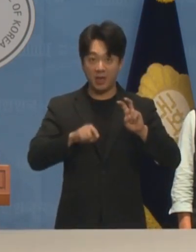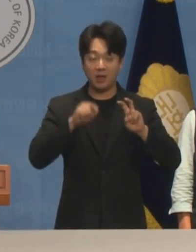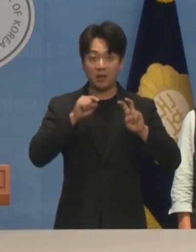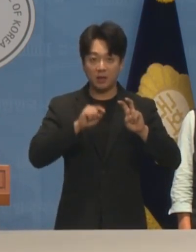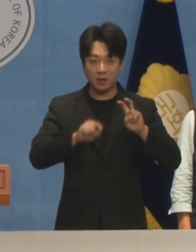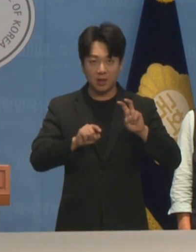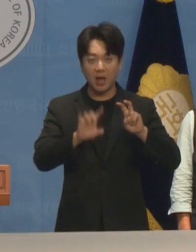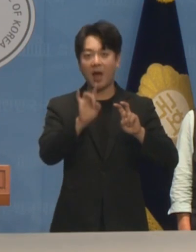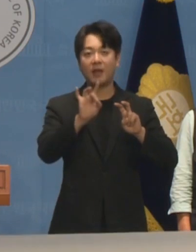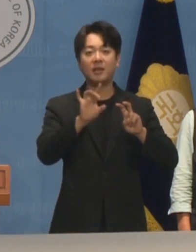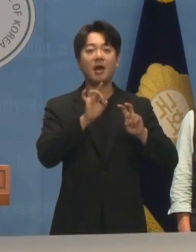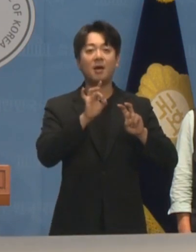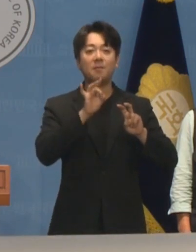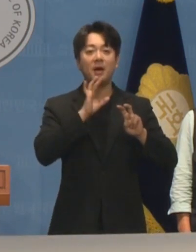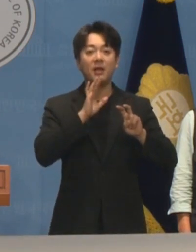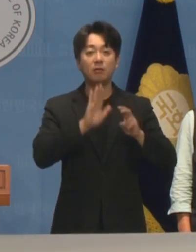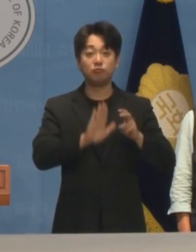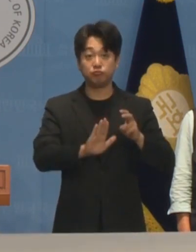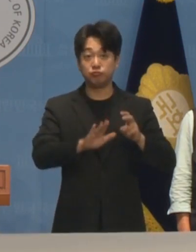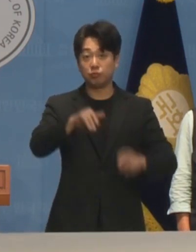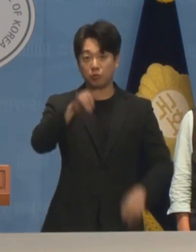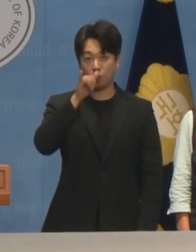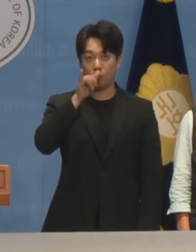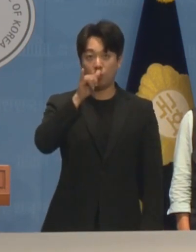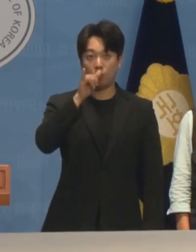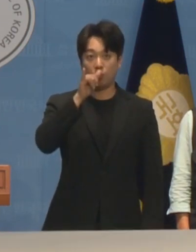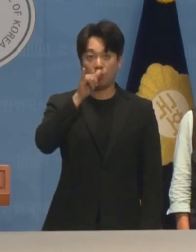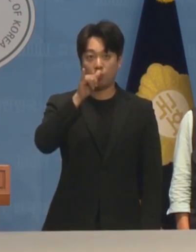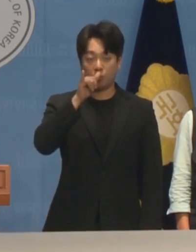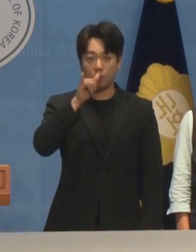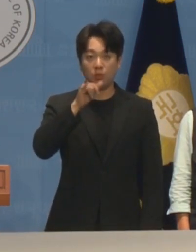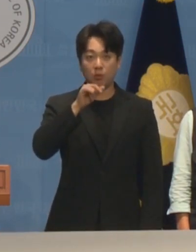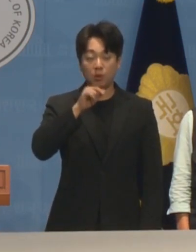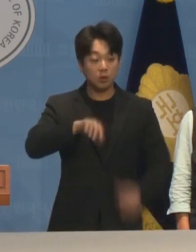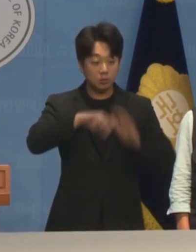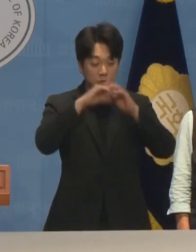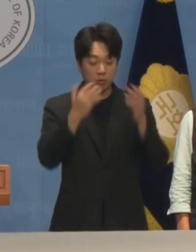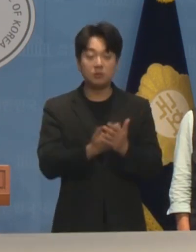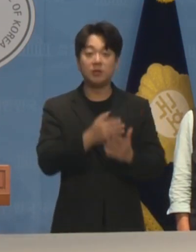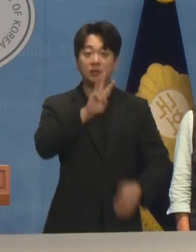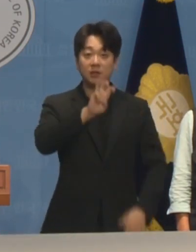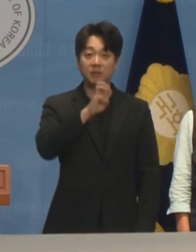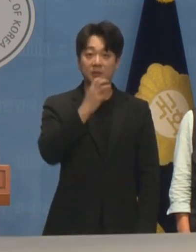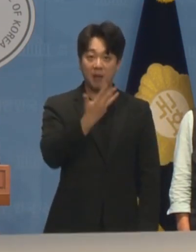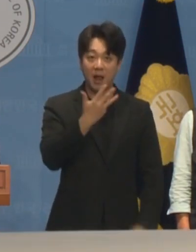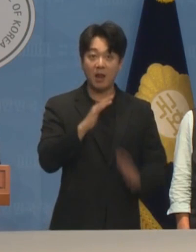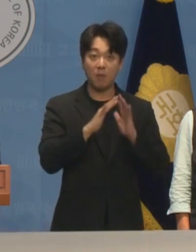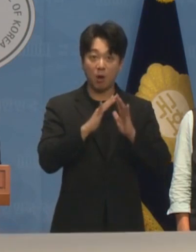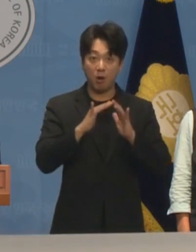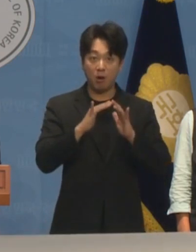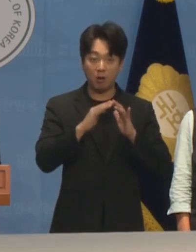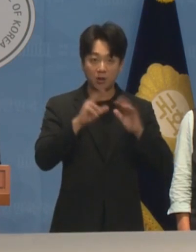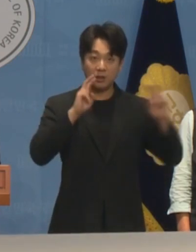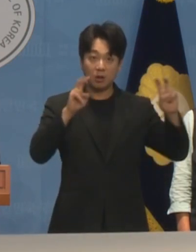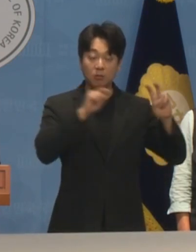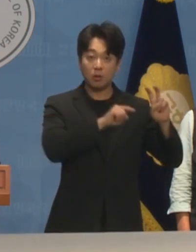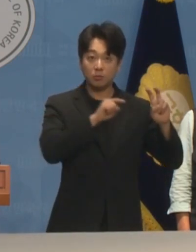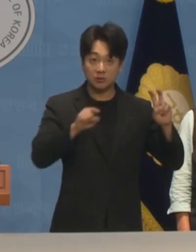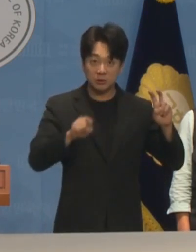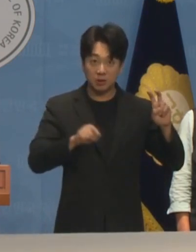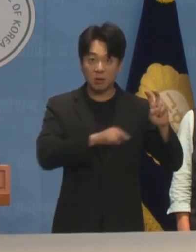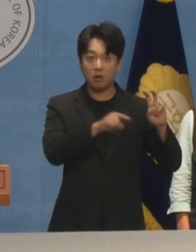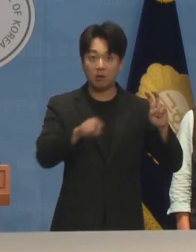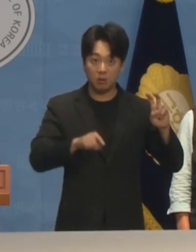업체만 남아있는 상태입니다. 이수기업 노동자는 총 38명으로 2만 명이 넘게 일하는 현대자동차의